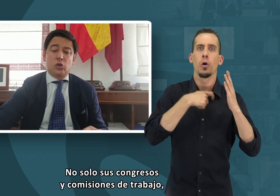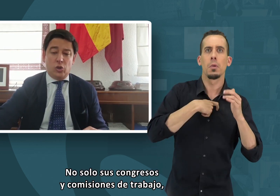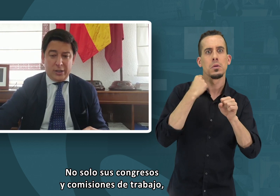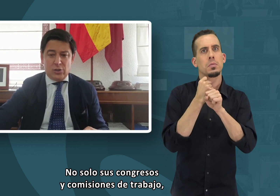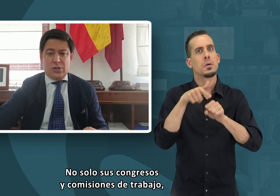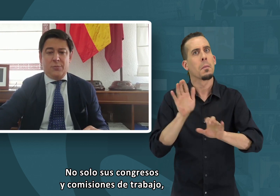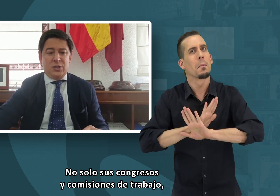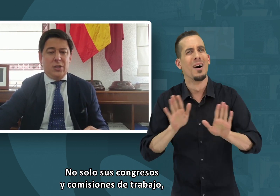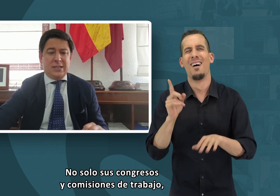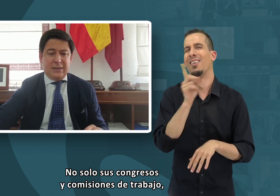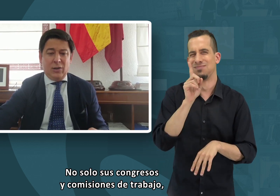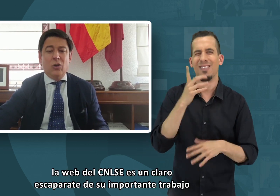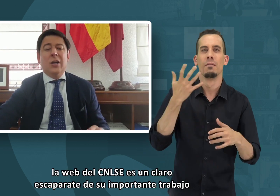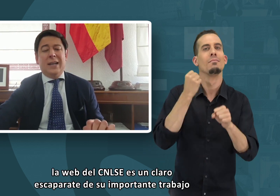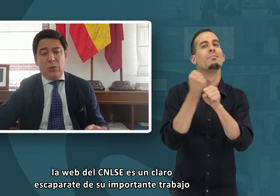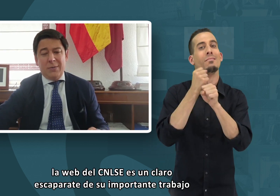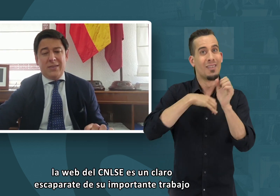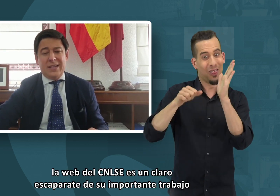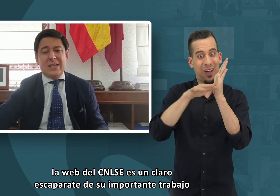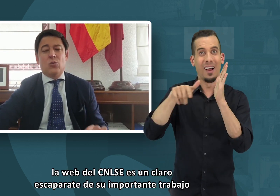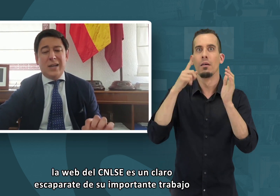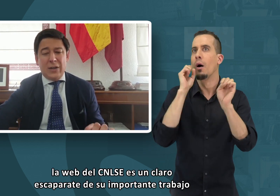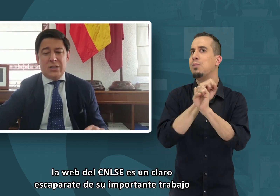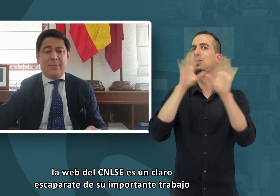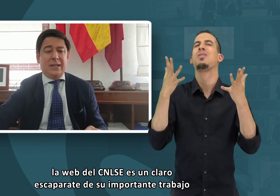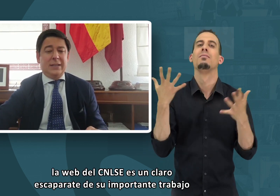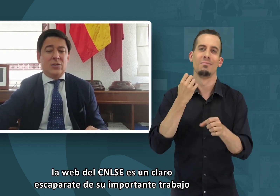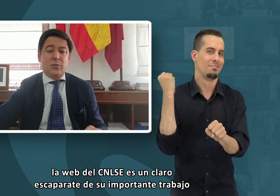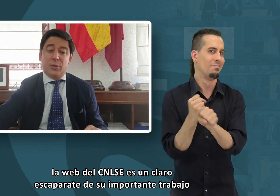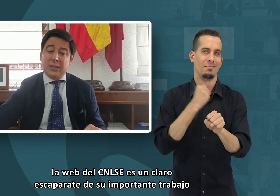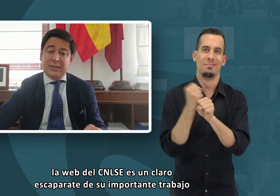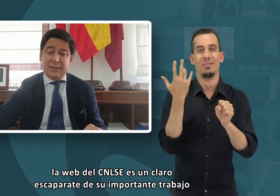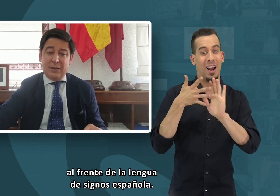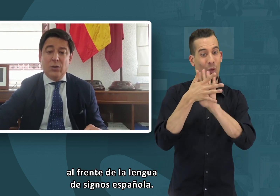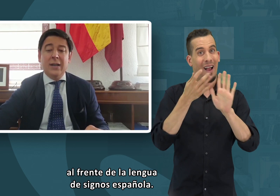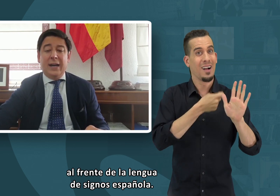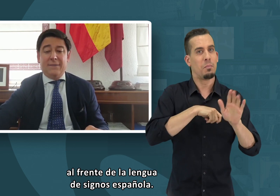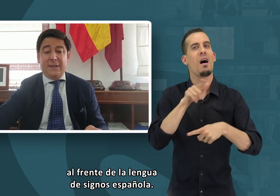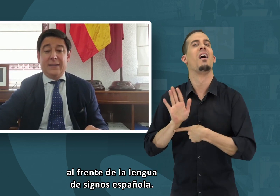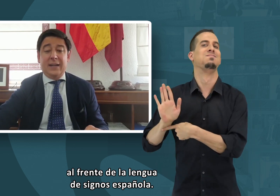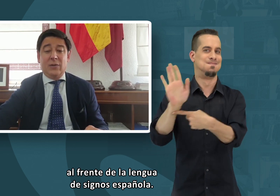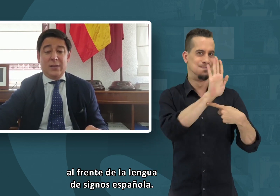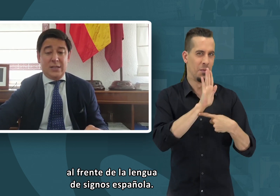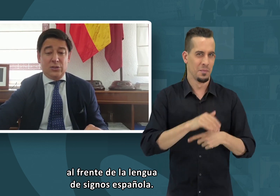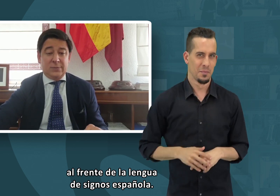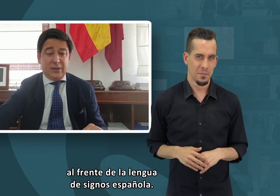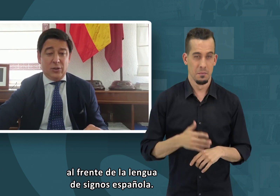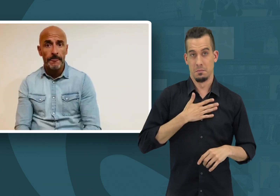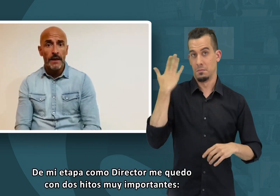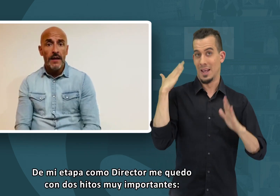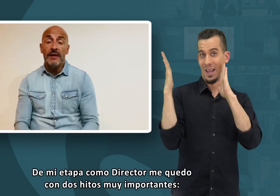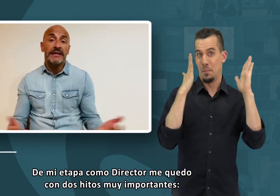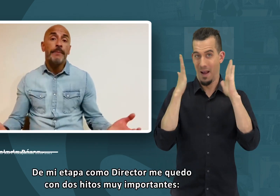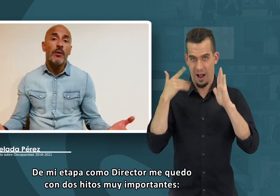solo sus congresos y comisiones de trabajo, la web de CENELSE es un claro escaparate de su importante trabajo al frente de la lengua de signos